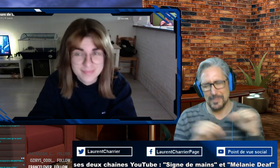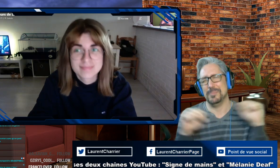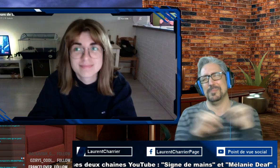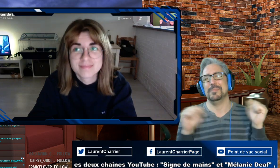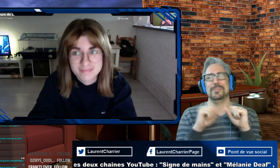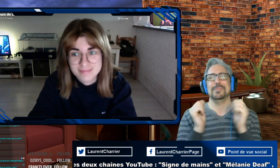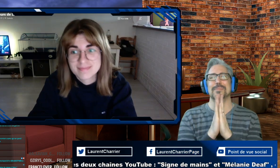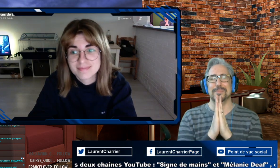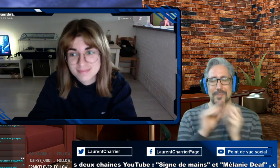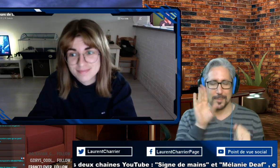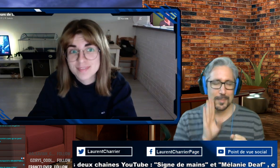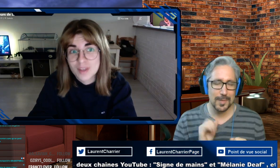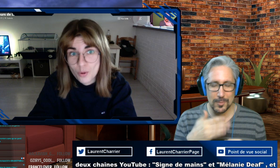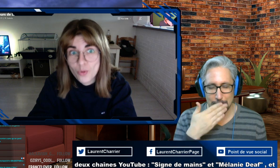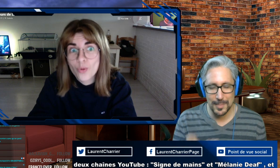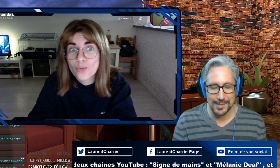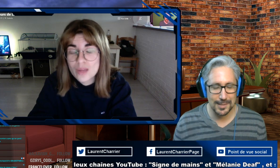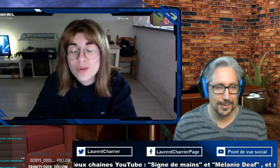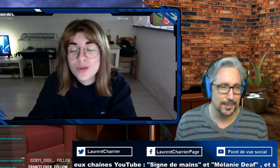les sous-titres.